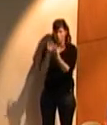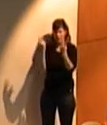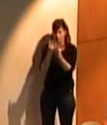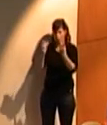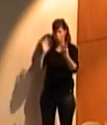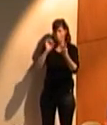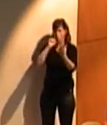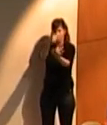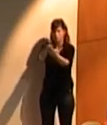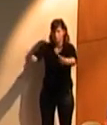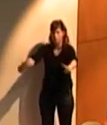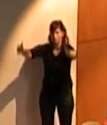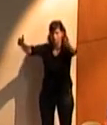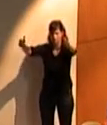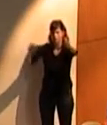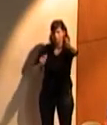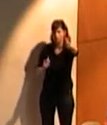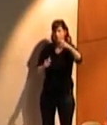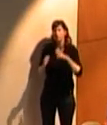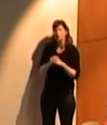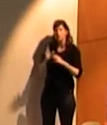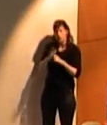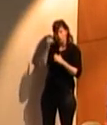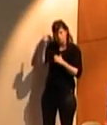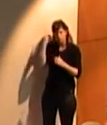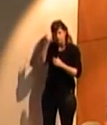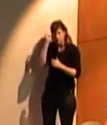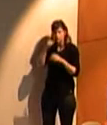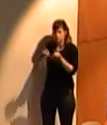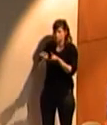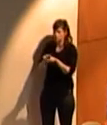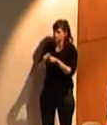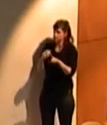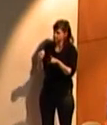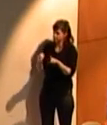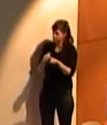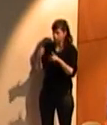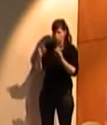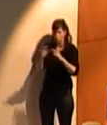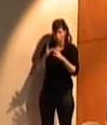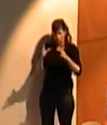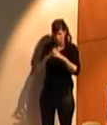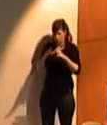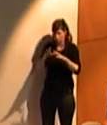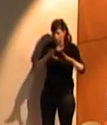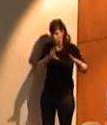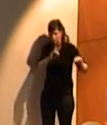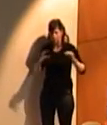Et il a travaillé aussi sur comment peut être vécu cet espace, qui est un espace quand